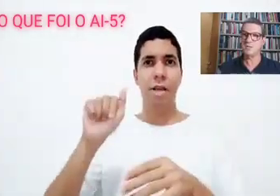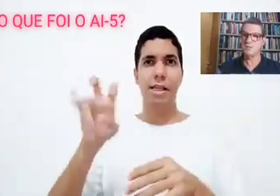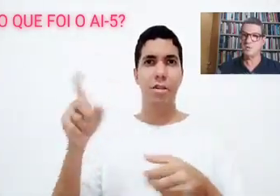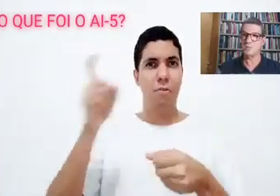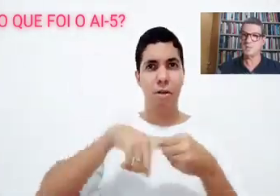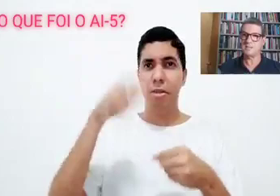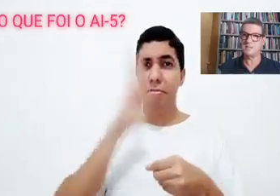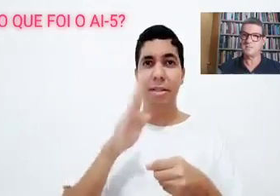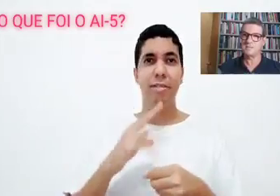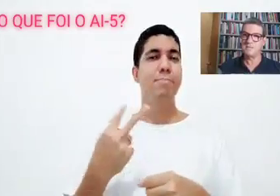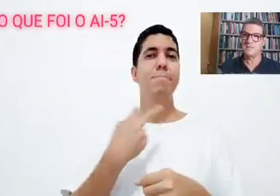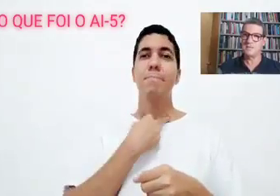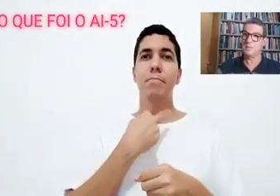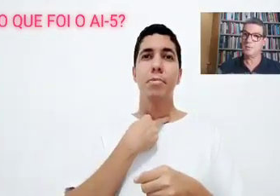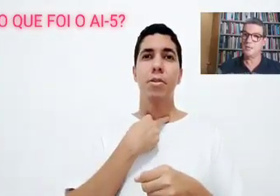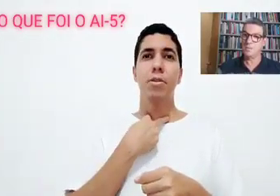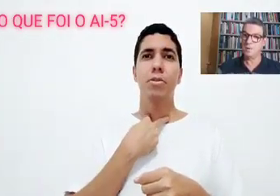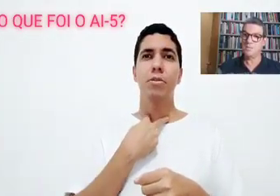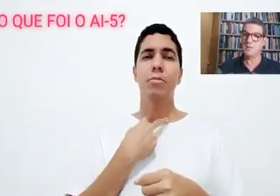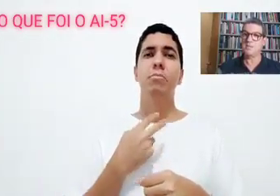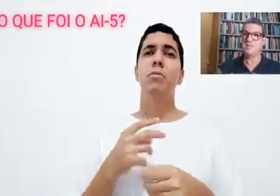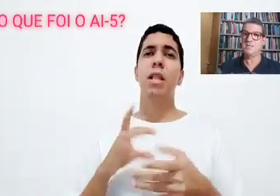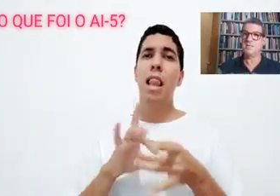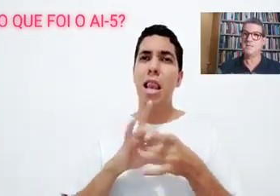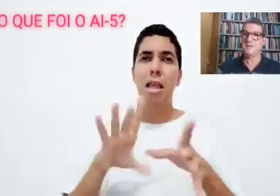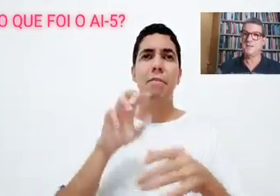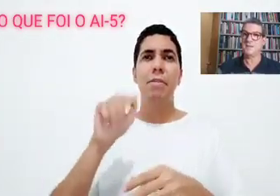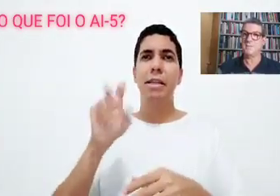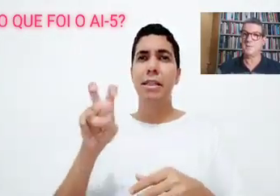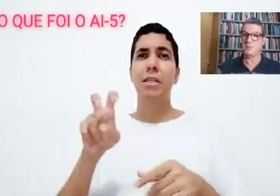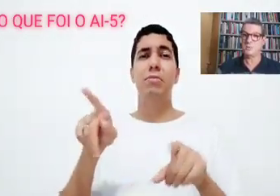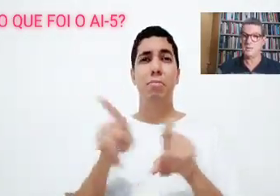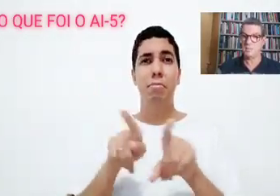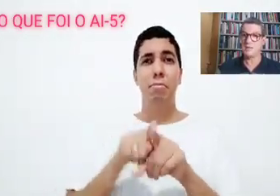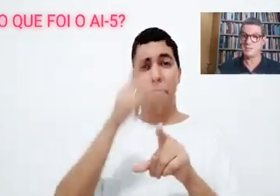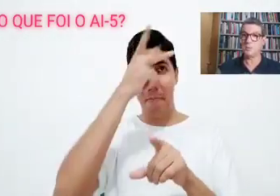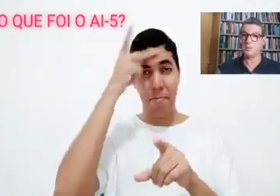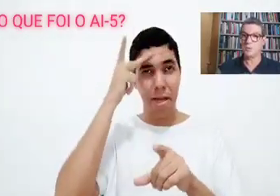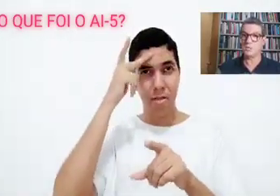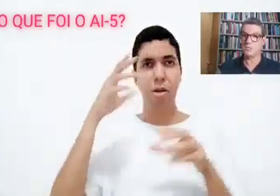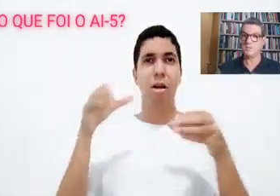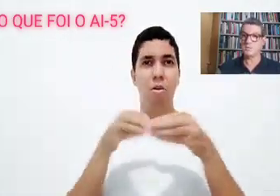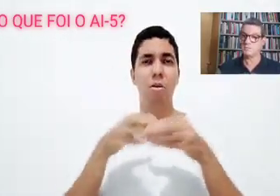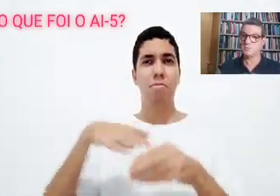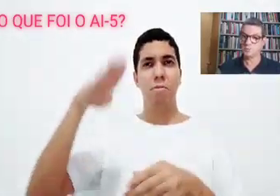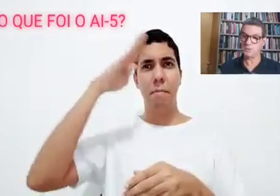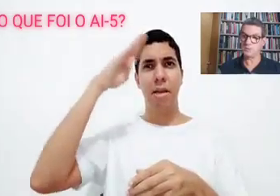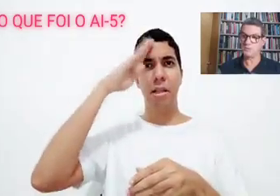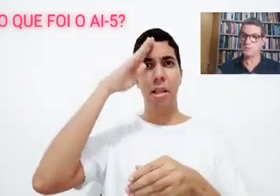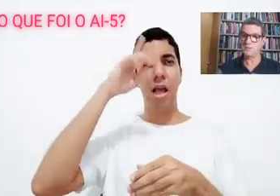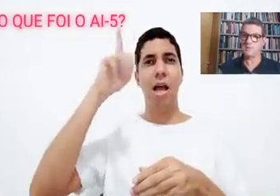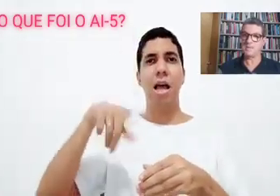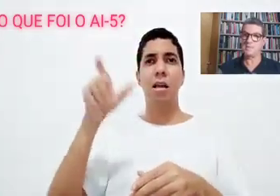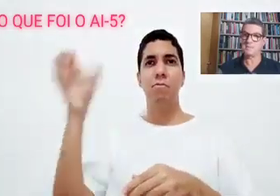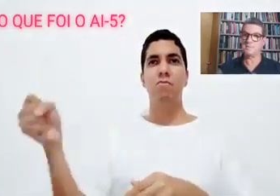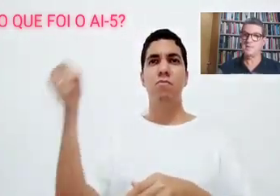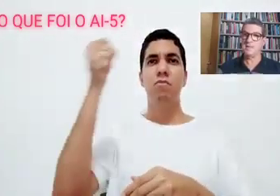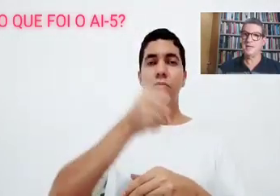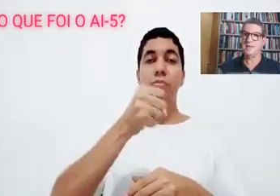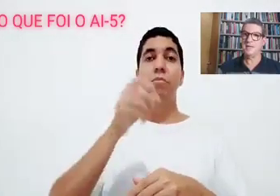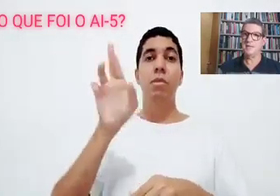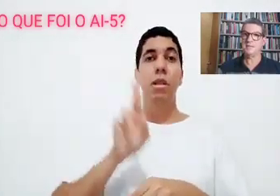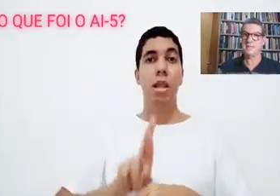que o AI-5 volte ao Brasil, porque não pode permitir que pessoas armadas por nós, que são as pessoas das Forças